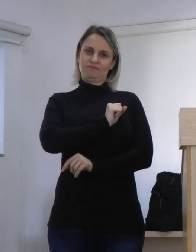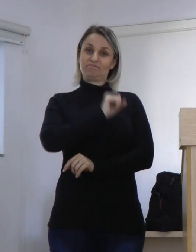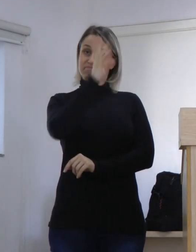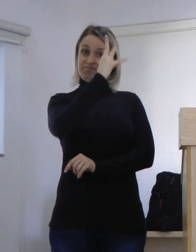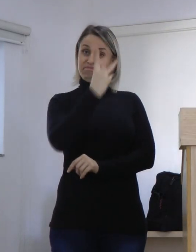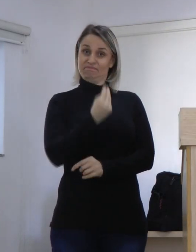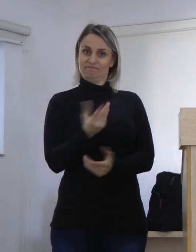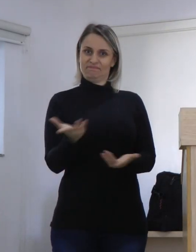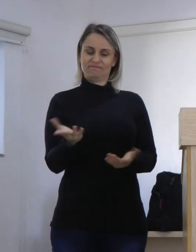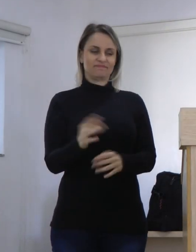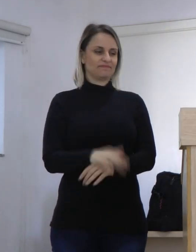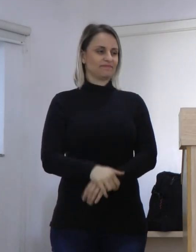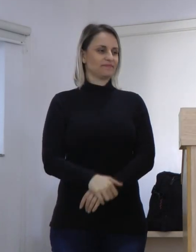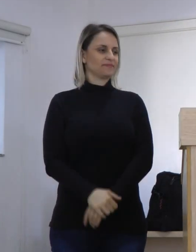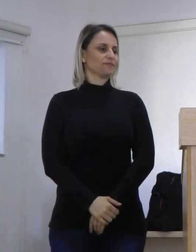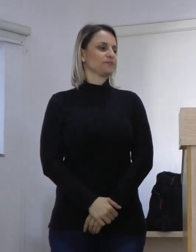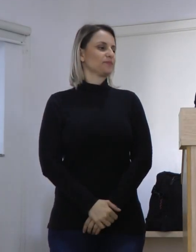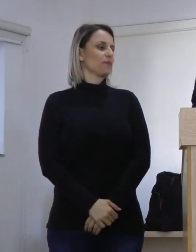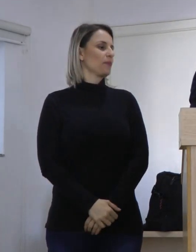não é?